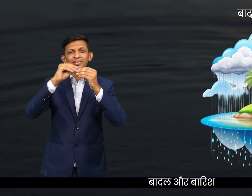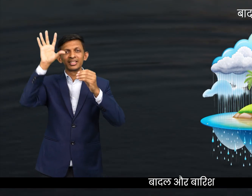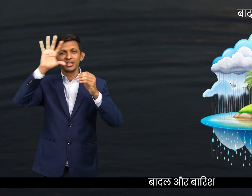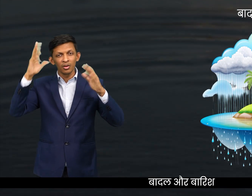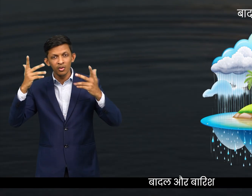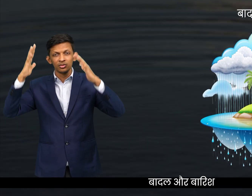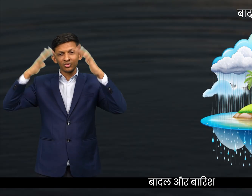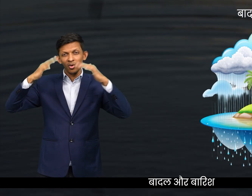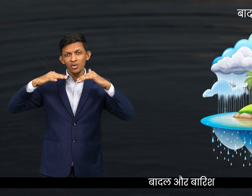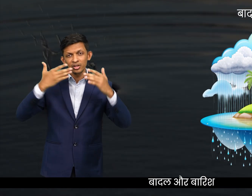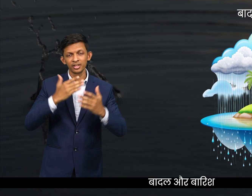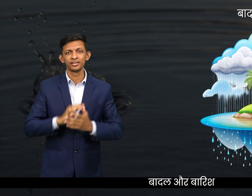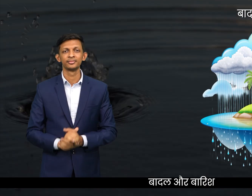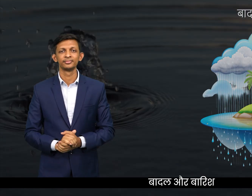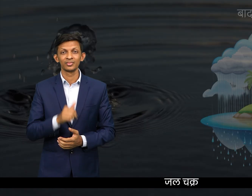बारिश।